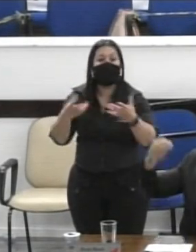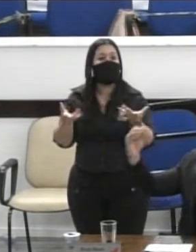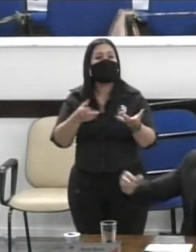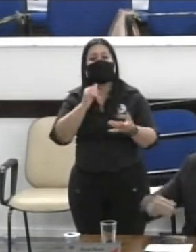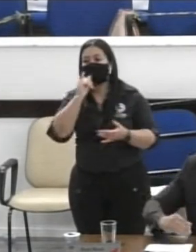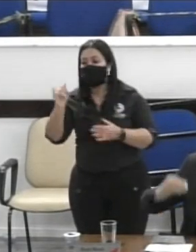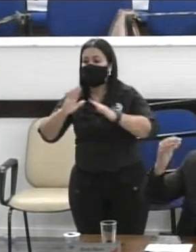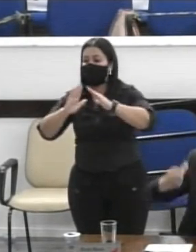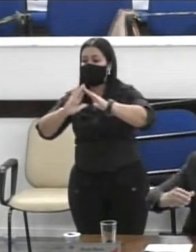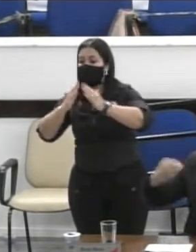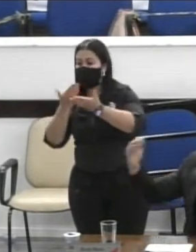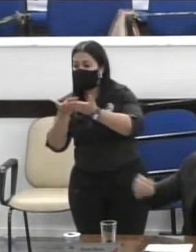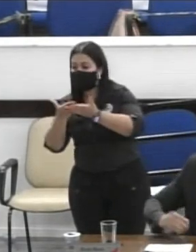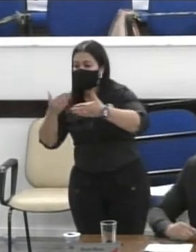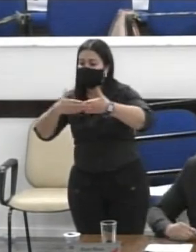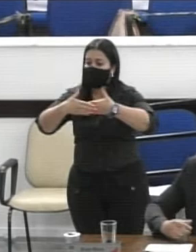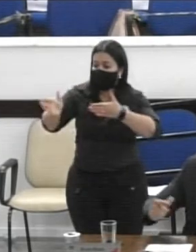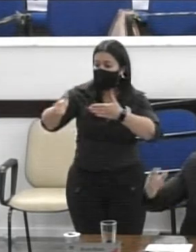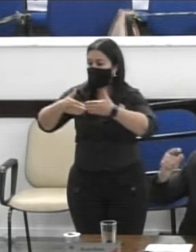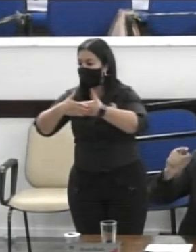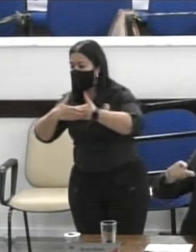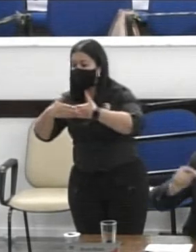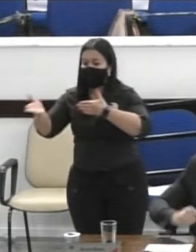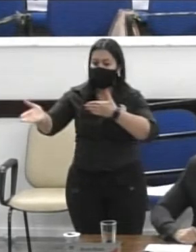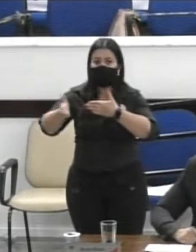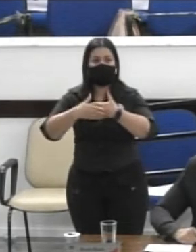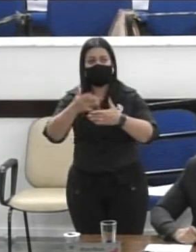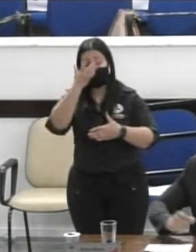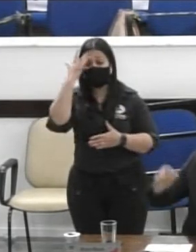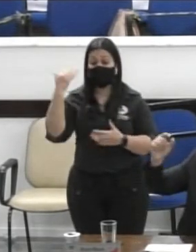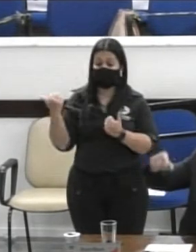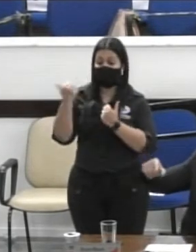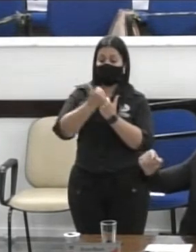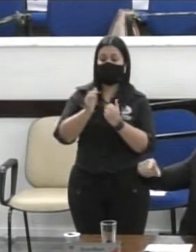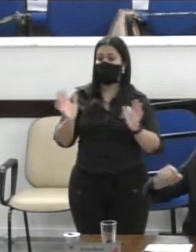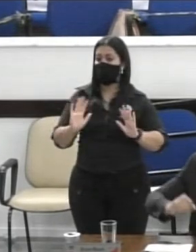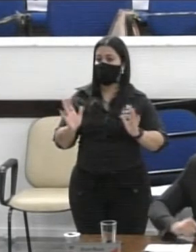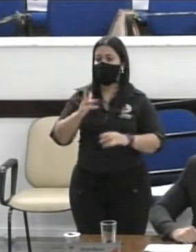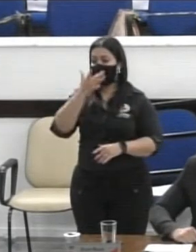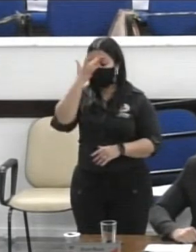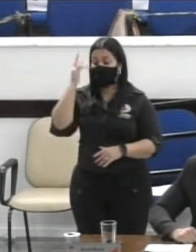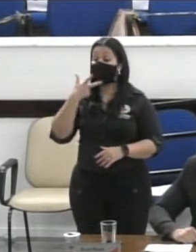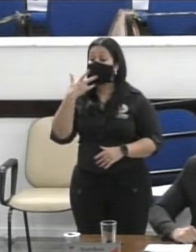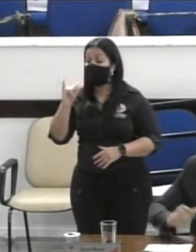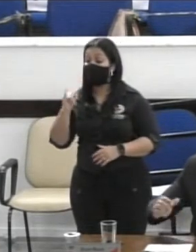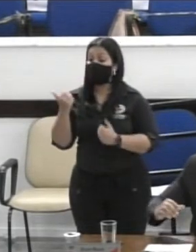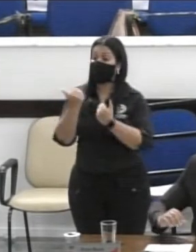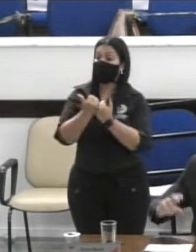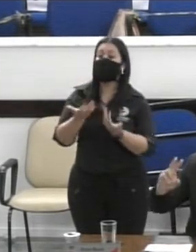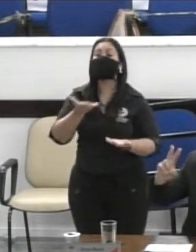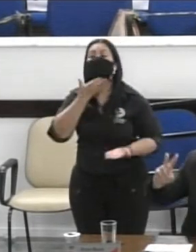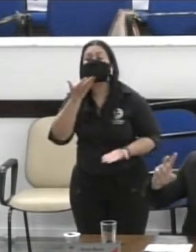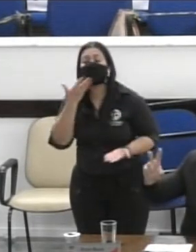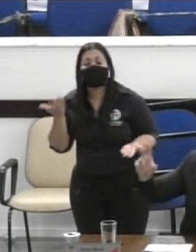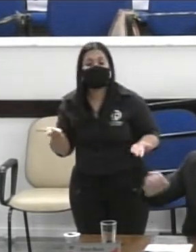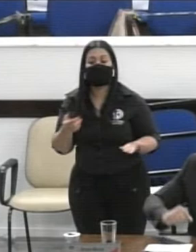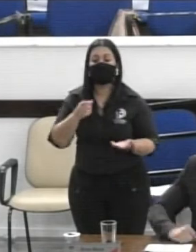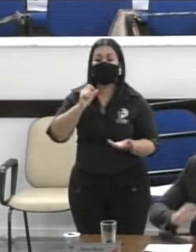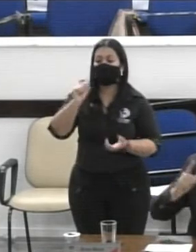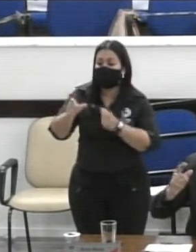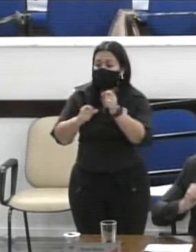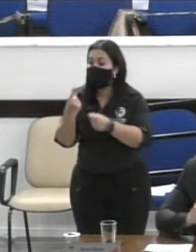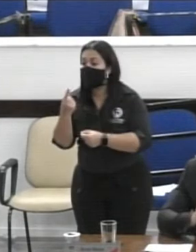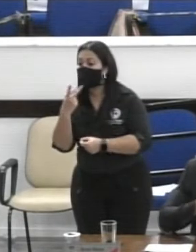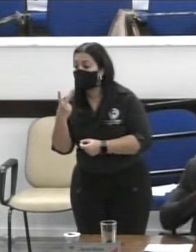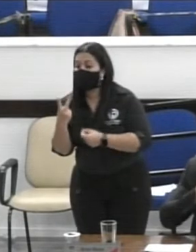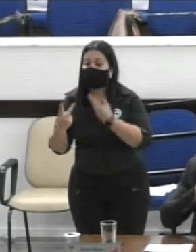fecha escola, tem que abrir, tem que fechar, mas ninguém se põe no teu lugar, ninguém se põe no lugar dos pais. É fácil julgar 1, 2 pais. A gente